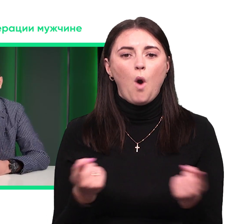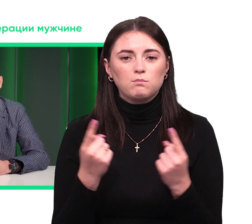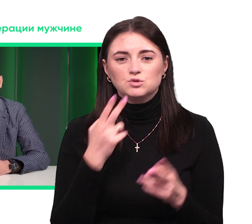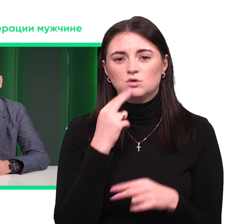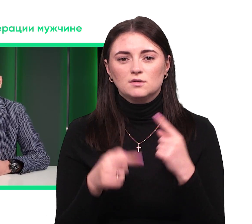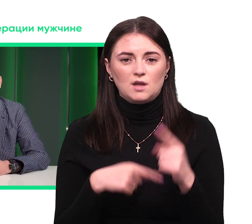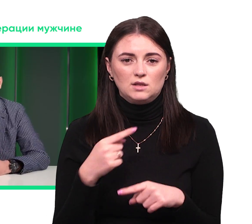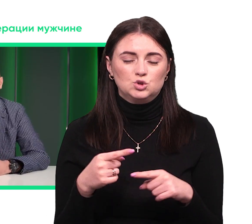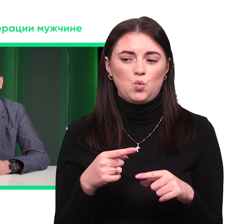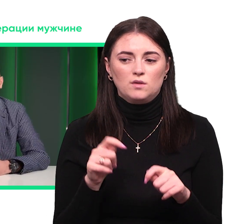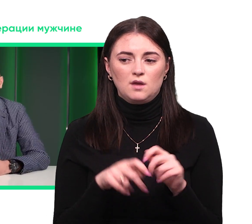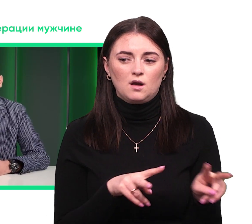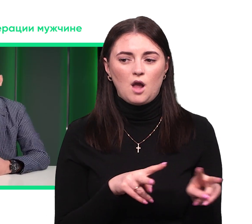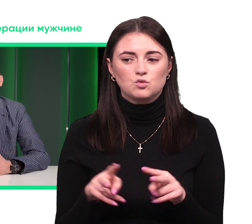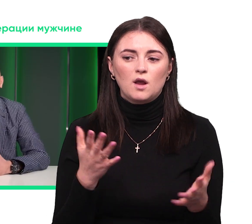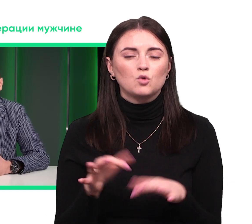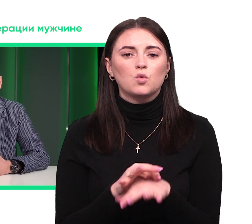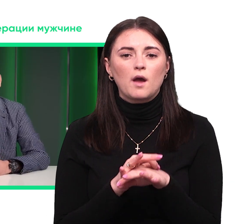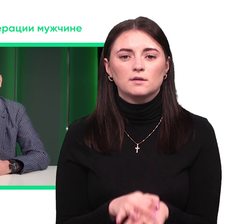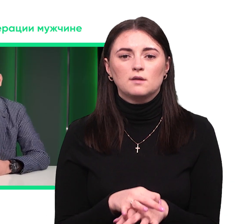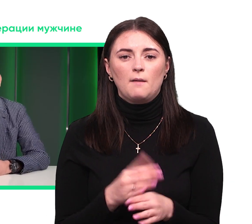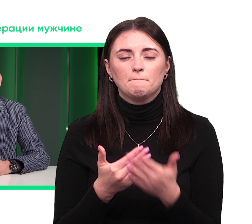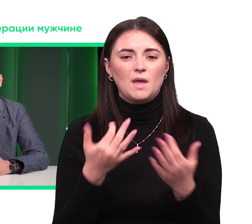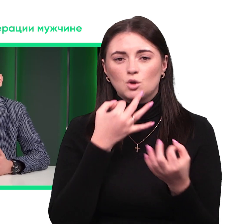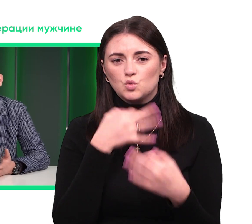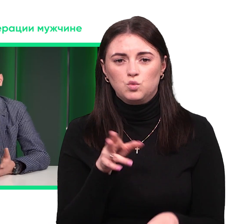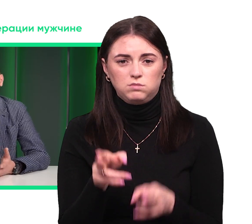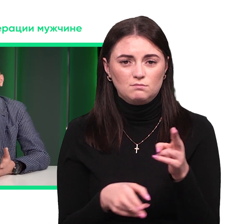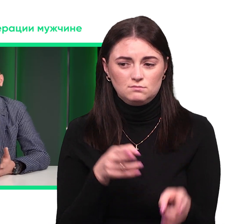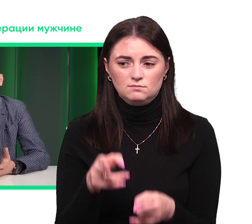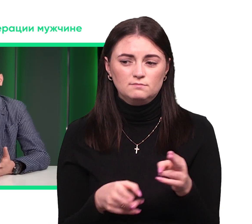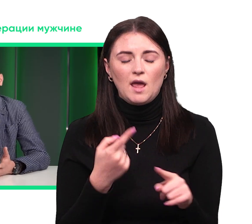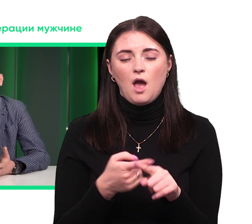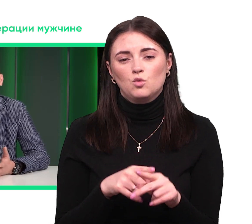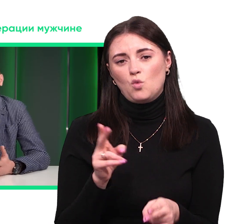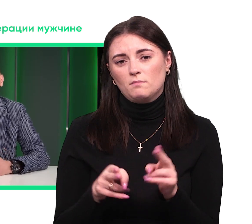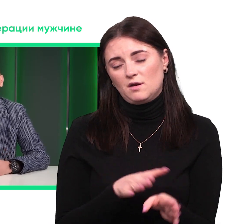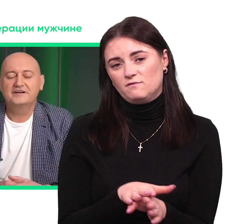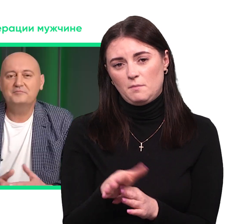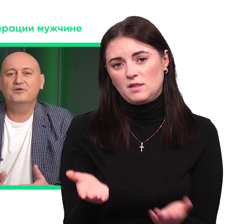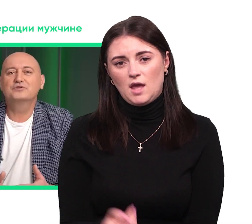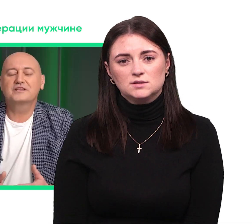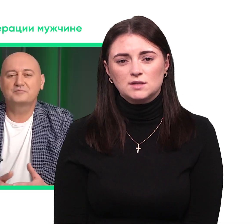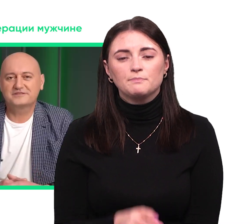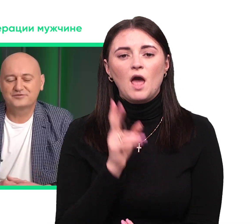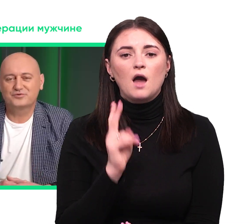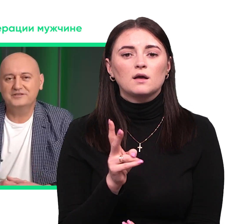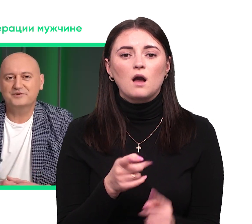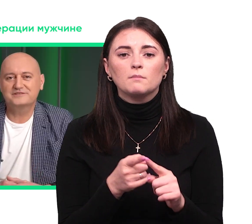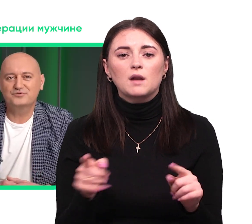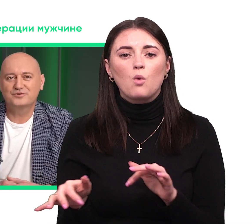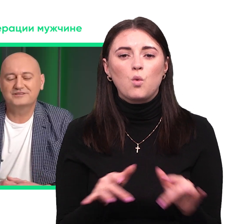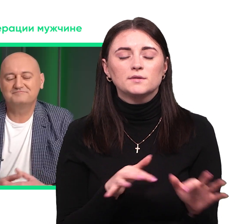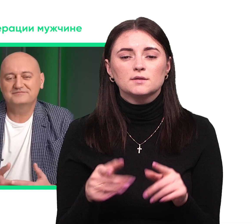традиционный контроль, который проводится перед любыми хирургическими вмешательствами, и эта операция выполняется. Как проходит эта процедура?